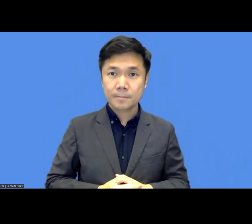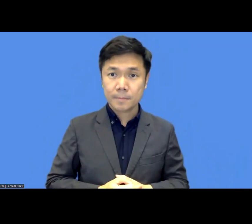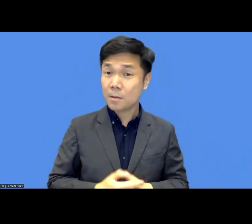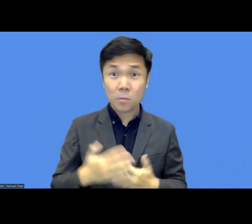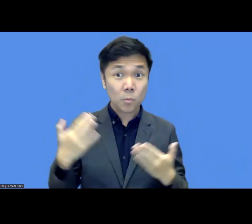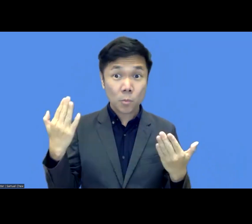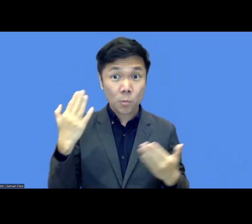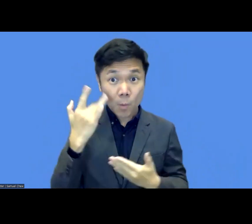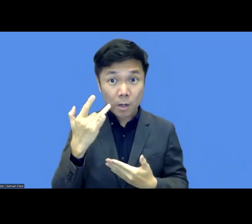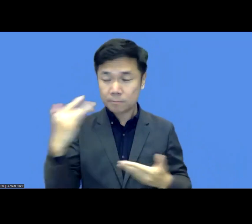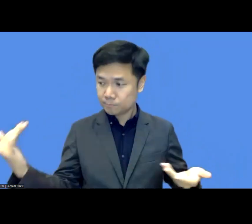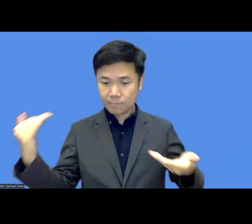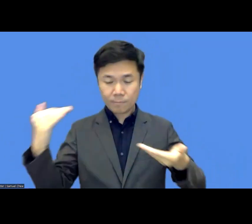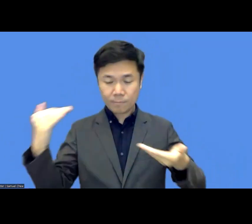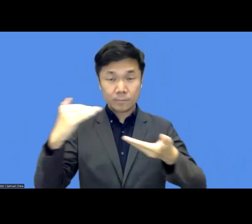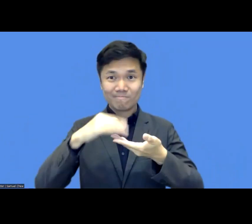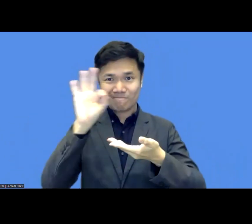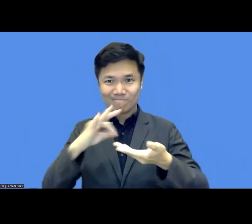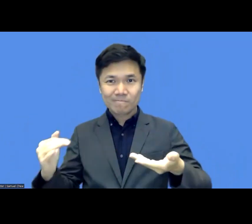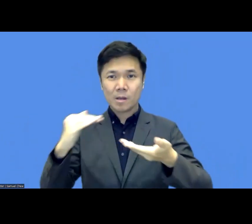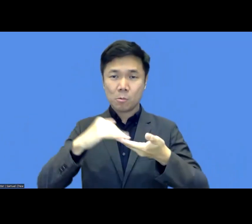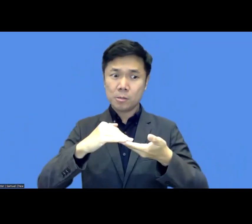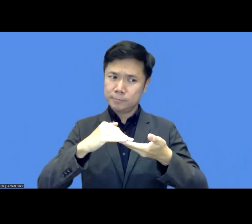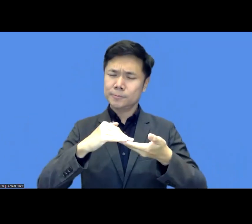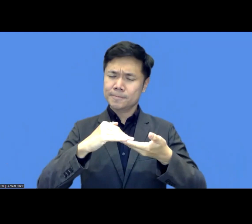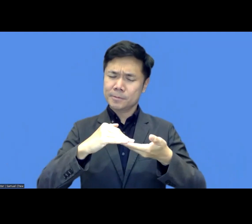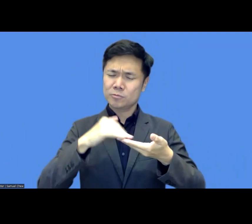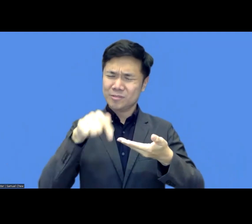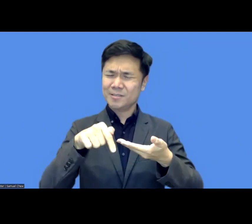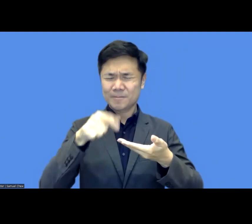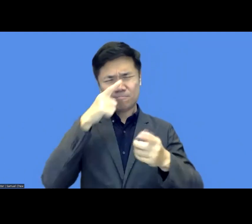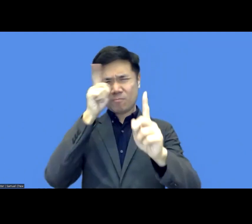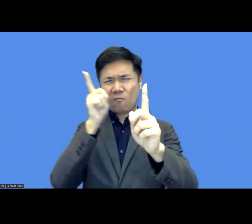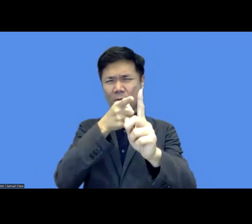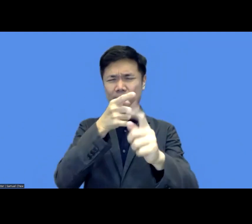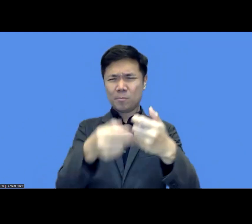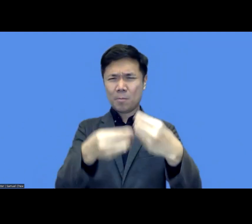empezó juntamente con estas preguntas